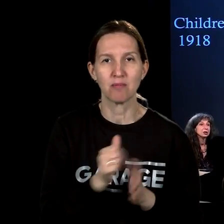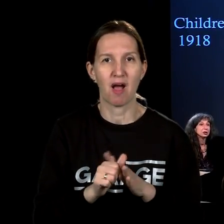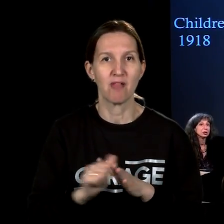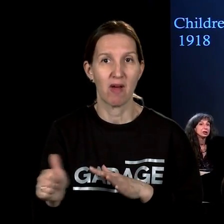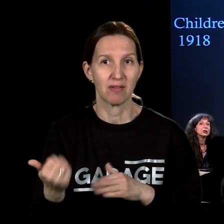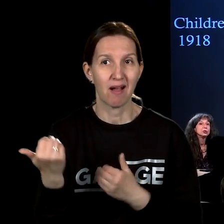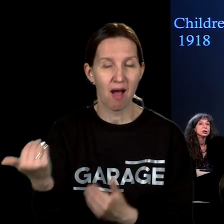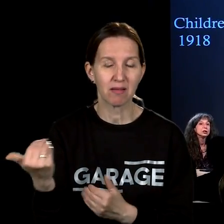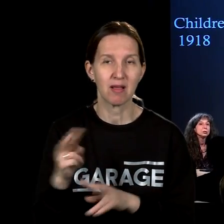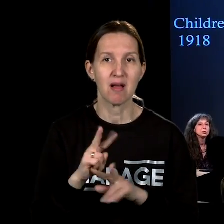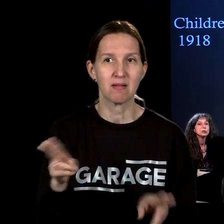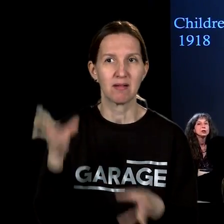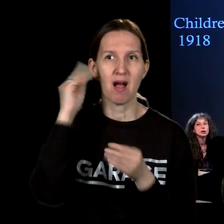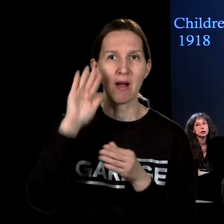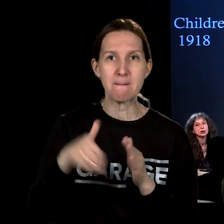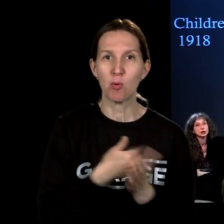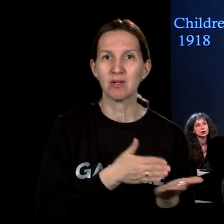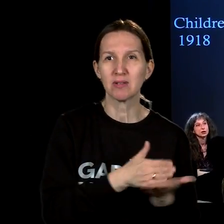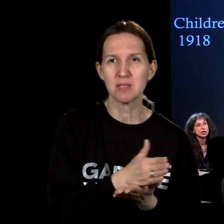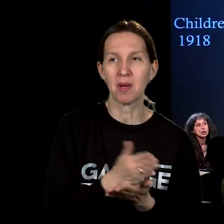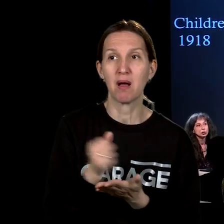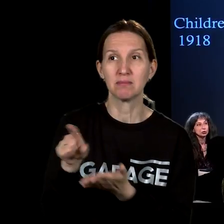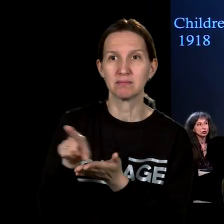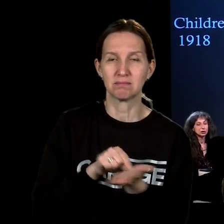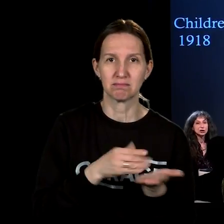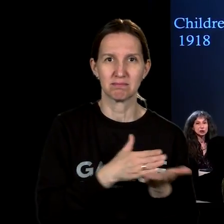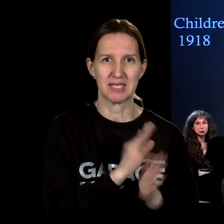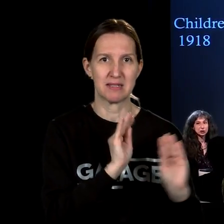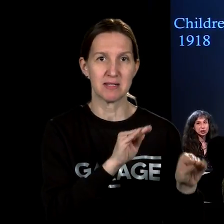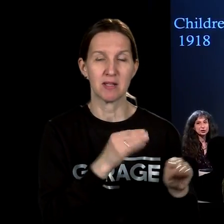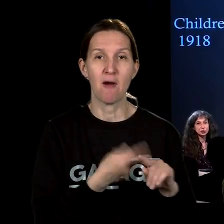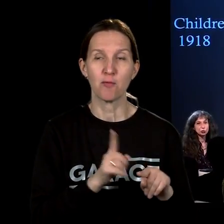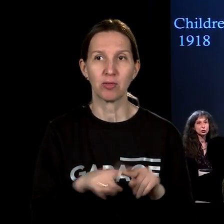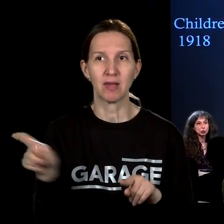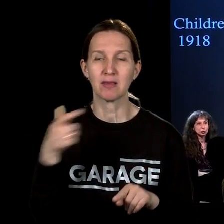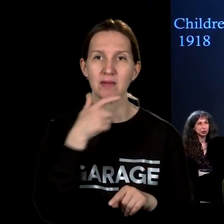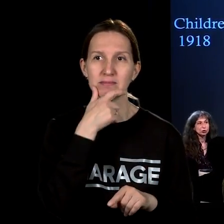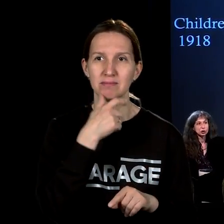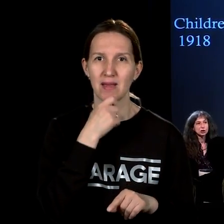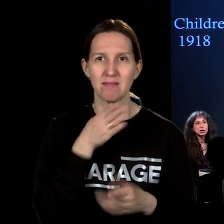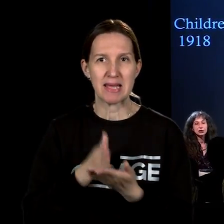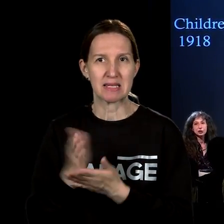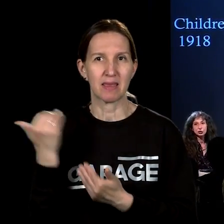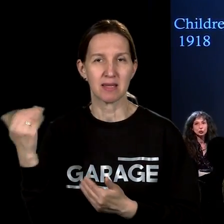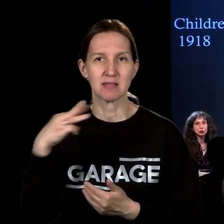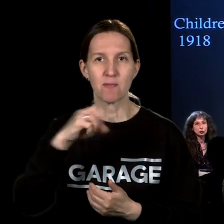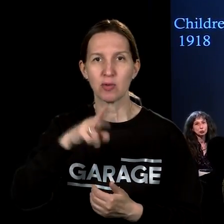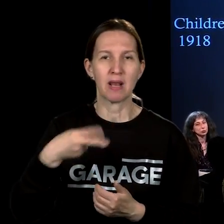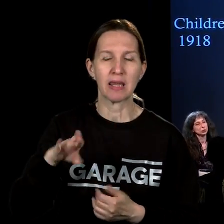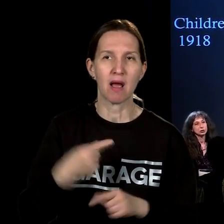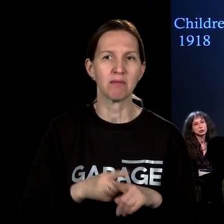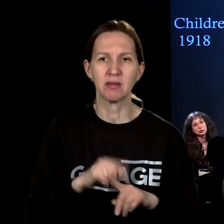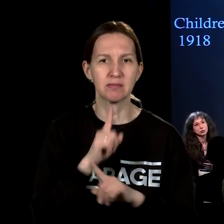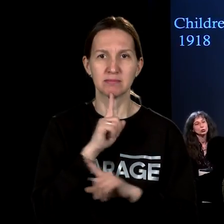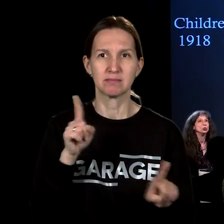авангарда как эстетику модернизма, как предмет для стилизации. Что вот эта эстетика Модильяни, это не что-то такое абсолютно радикальное, это не что-то такое,